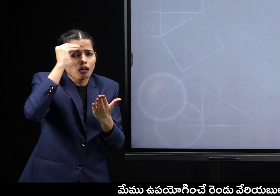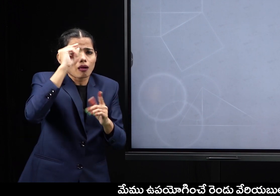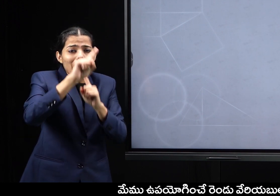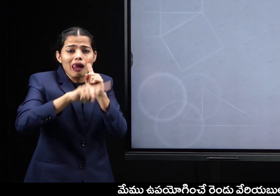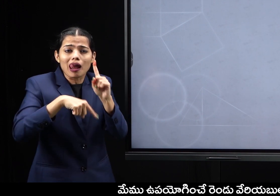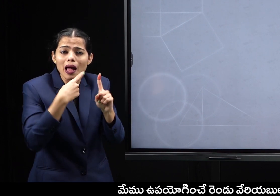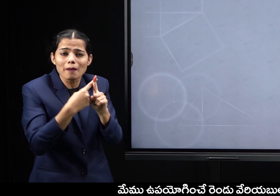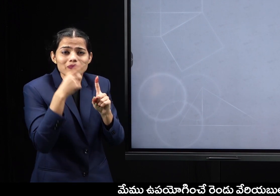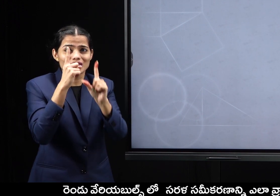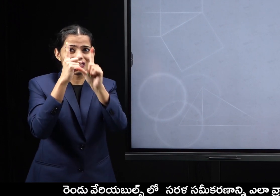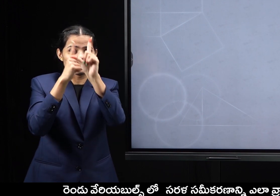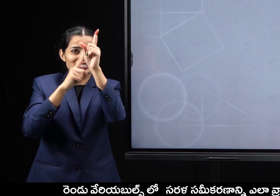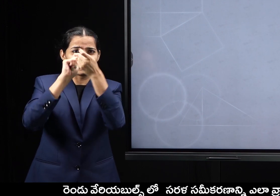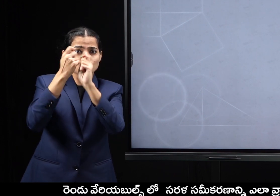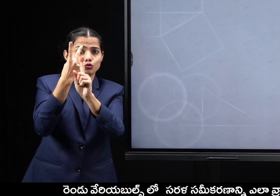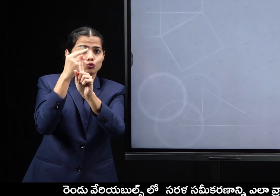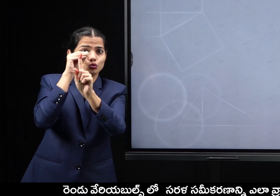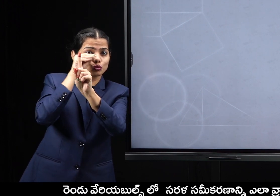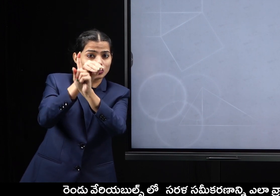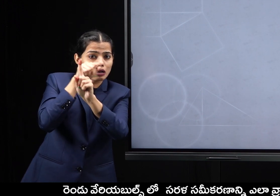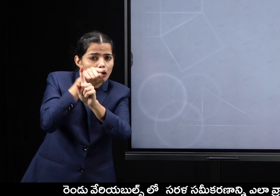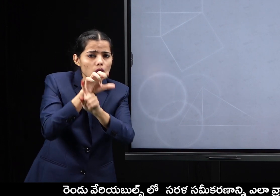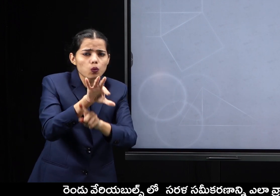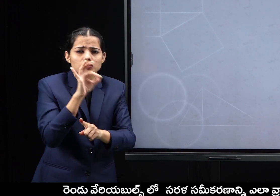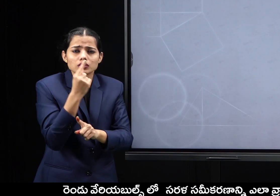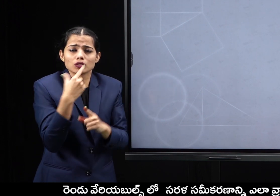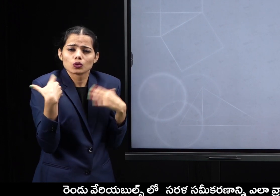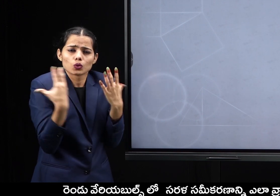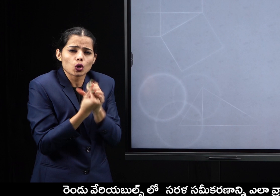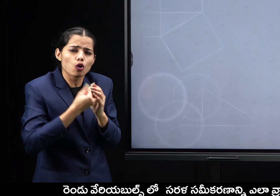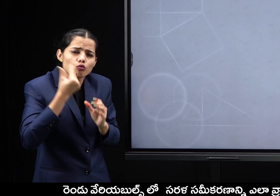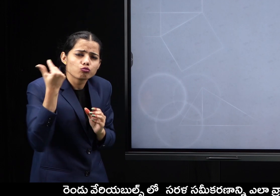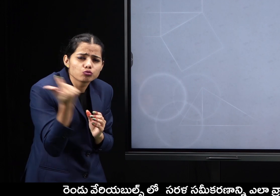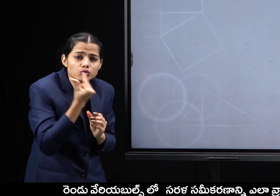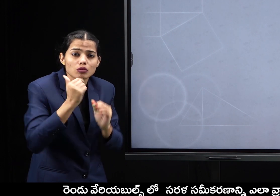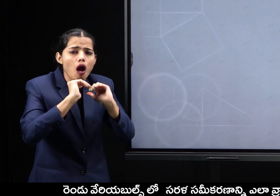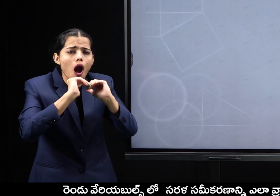గురించి మరియు రెండు వేరియబుల్స్లో సరళ సమీకరణాన్ని ఎలా వ్రాయాలో కూడా తెలుసుకున్నాం.